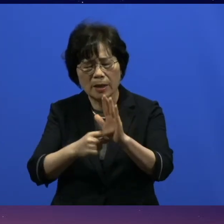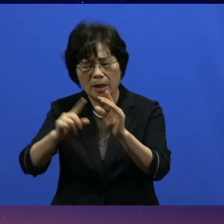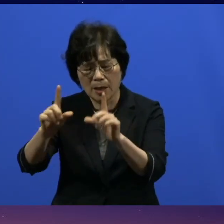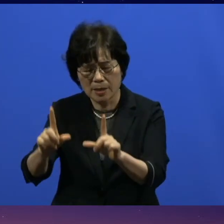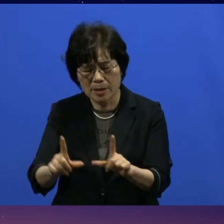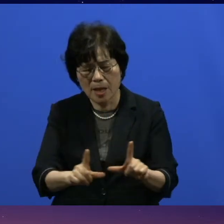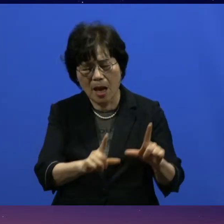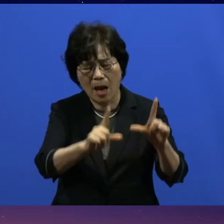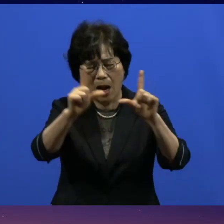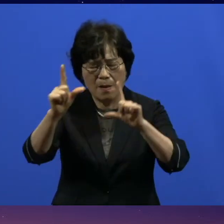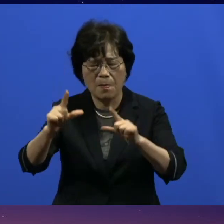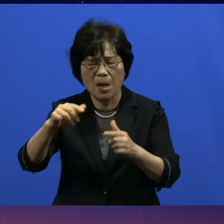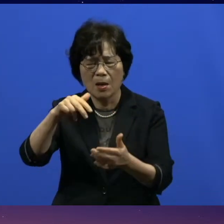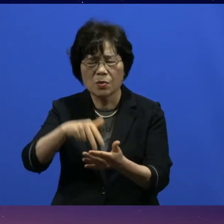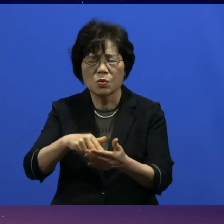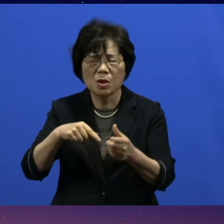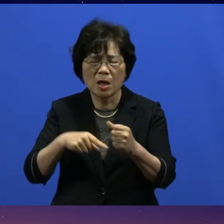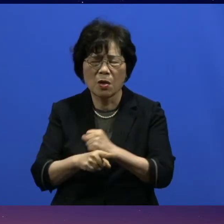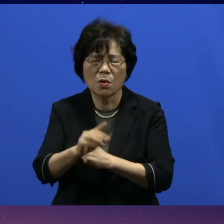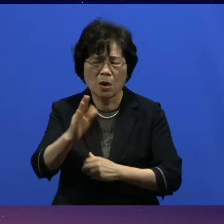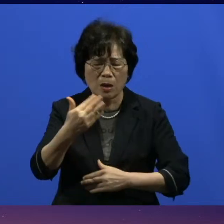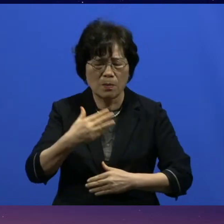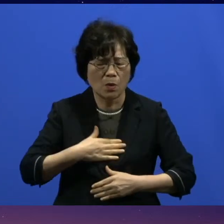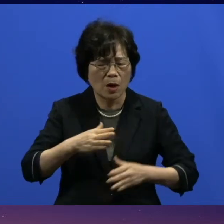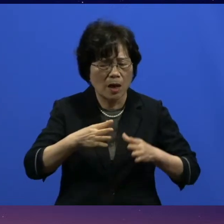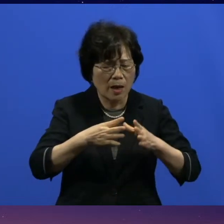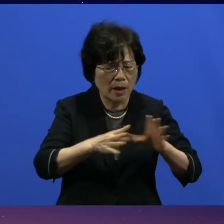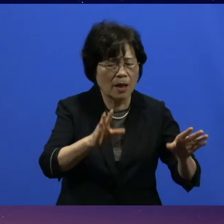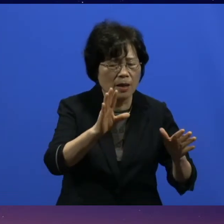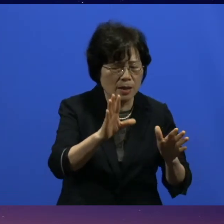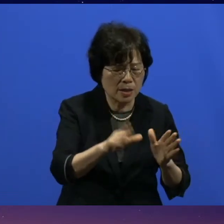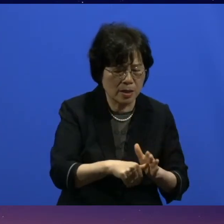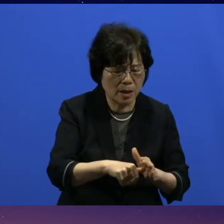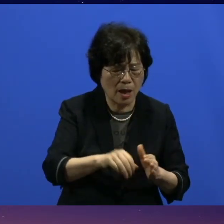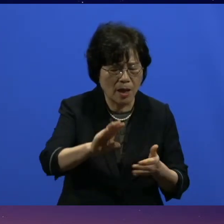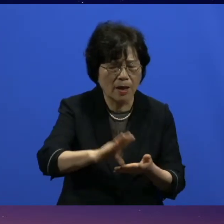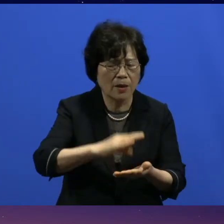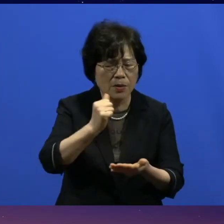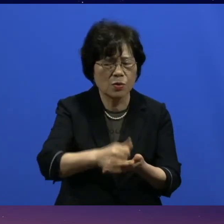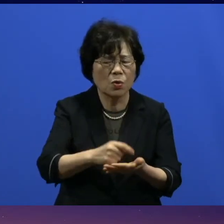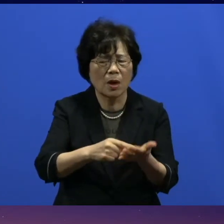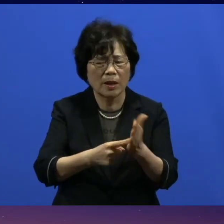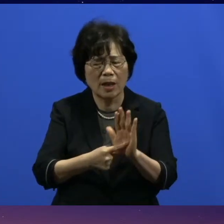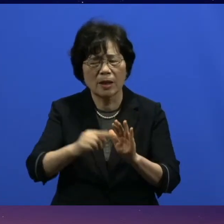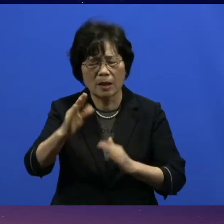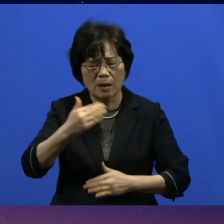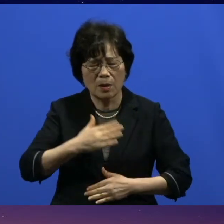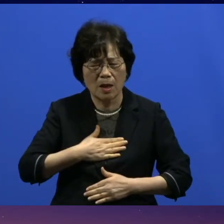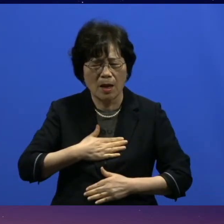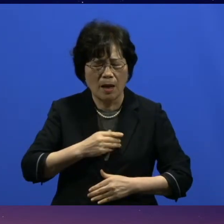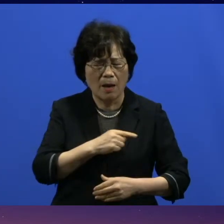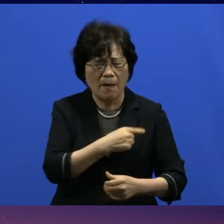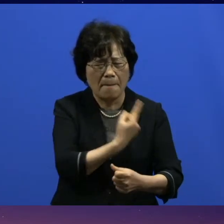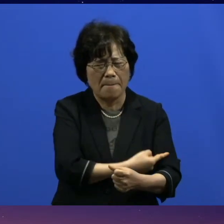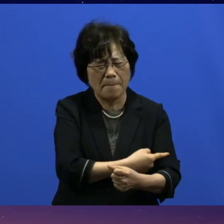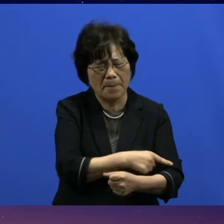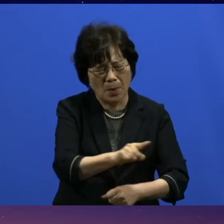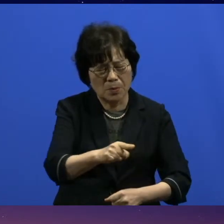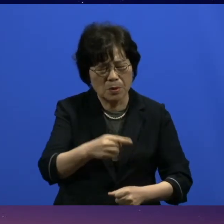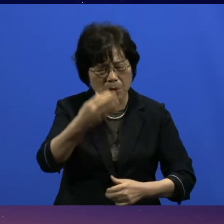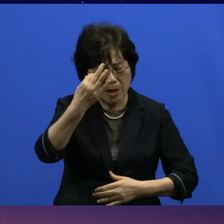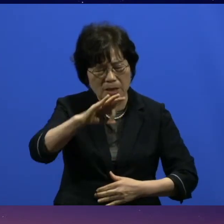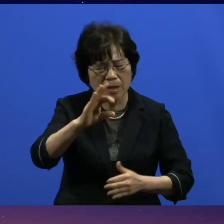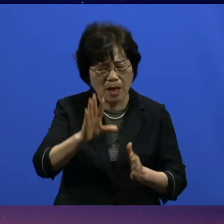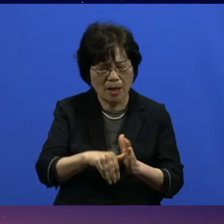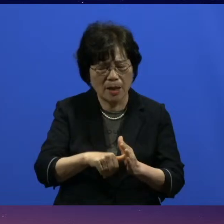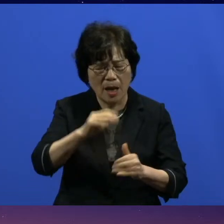삶의 존재의 이유입니다. 우리는 깨어져야 우리 안에 계신 그리스도가 나타납니다. 내가 무기력함을 인정할 때 하나님의 능력이